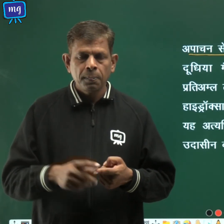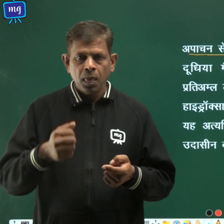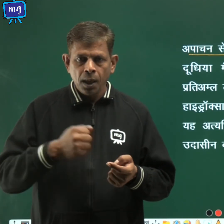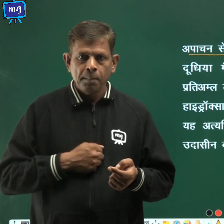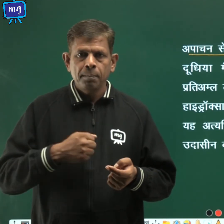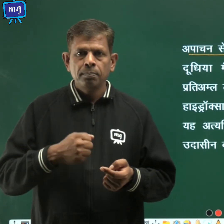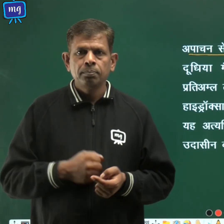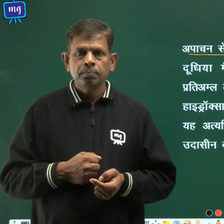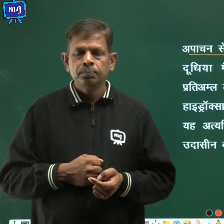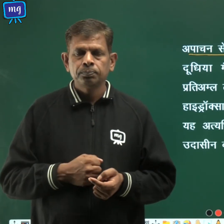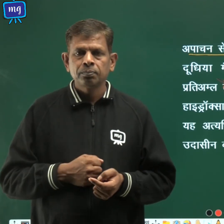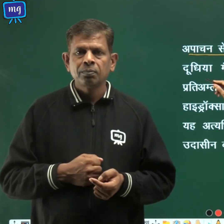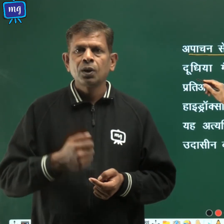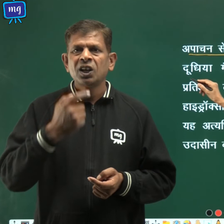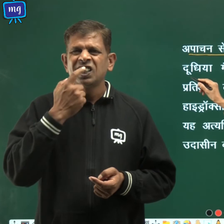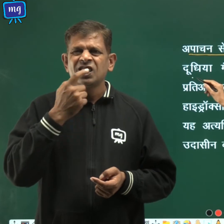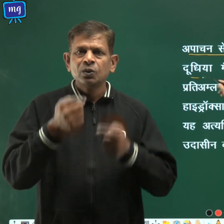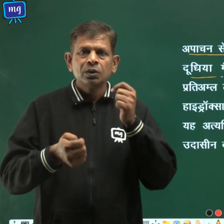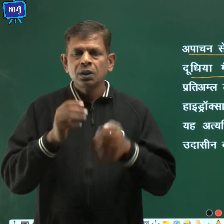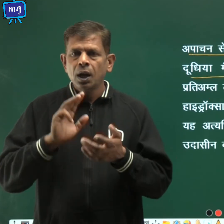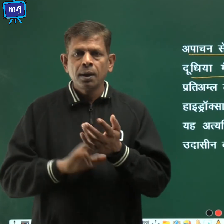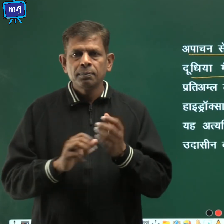हम दूध या मैग्नीशियम